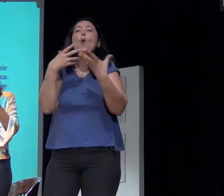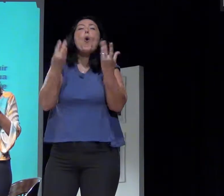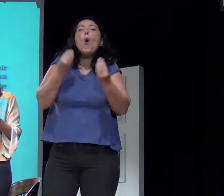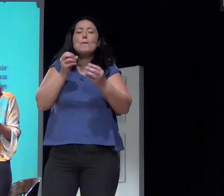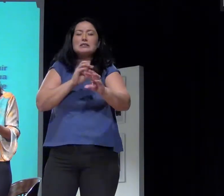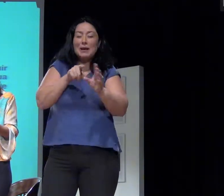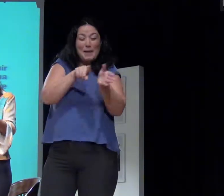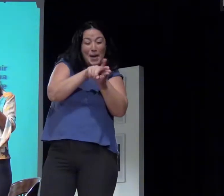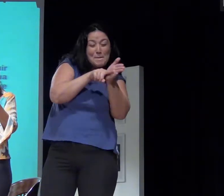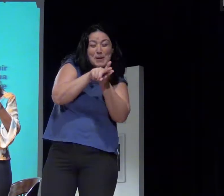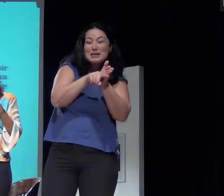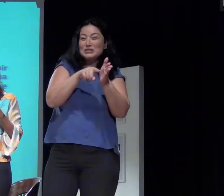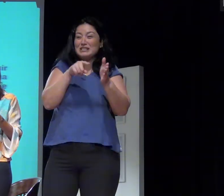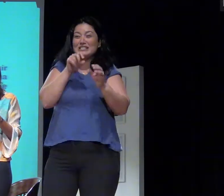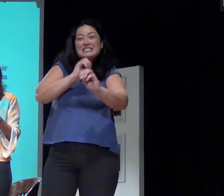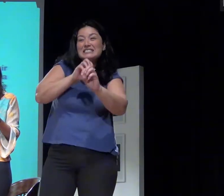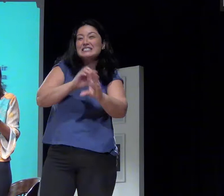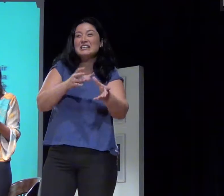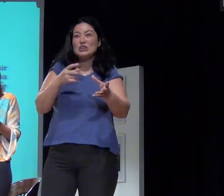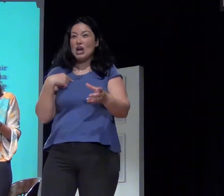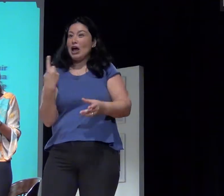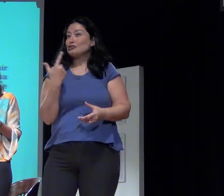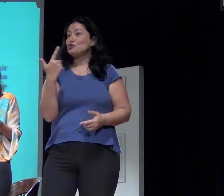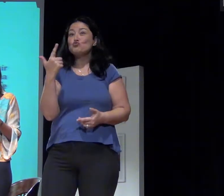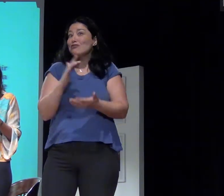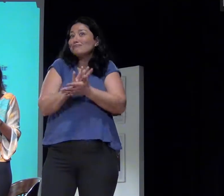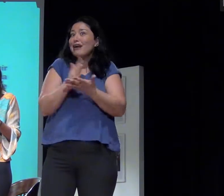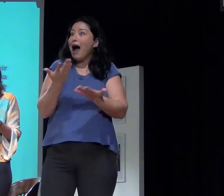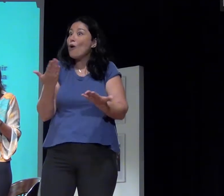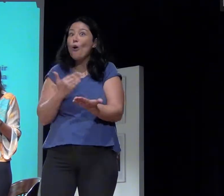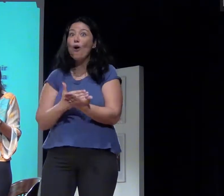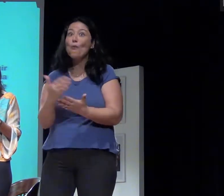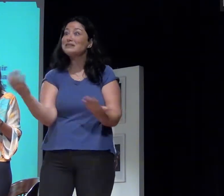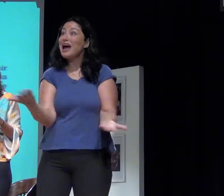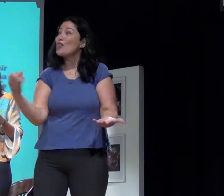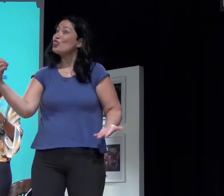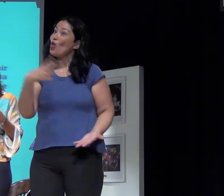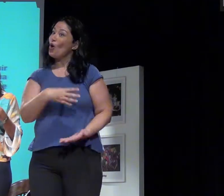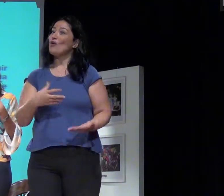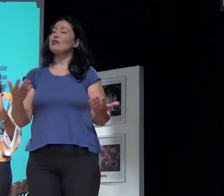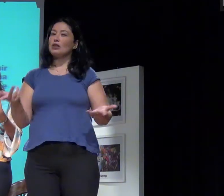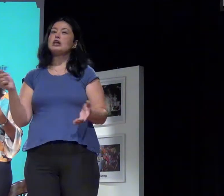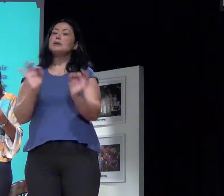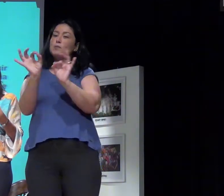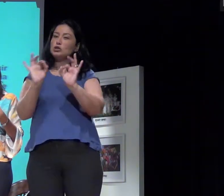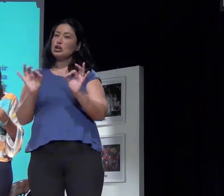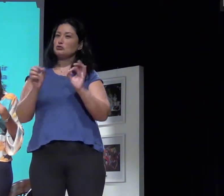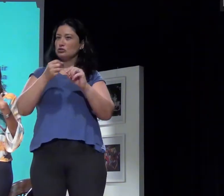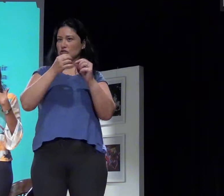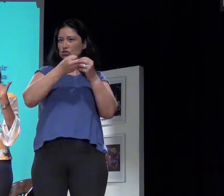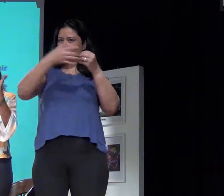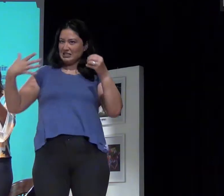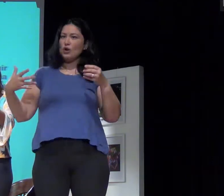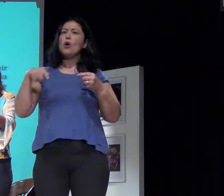de pesquisa, de ensino, né, a gente ainda não tinha, nós estamos começando agora. E esse projeto de extensão, ele